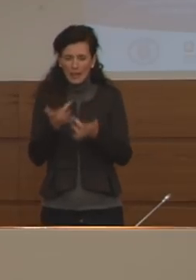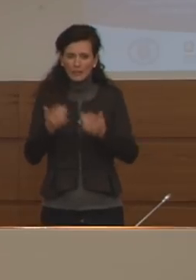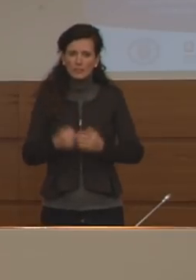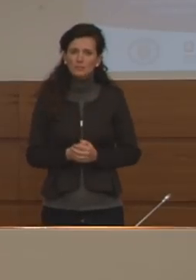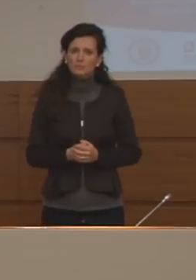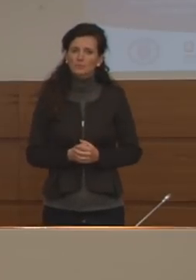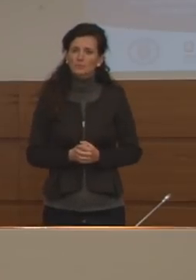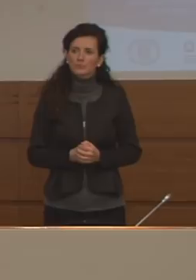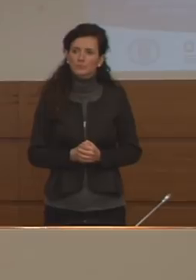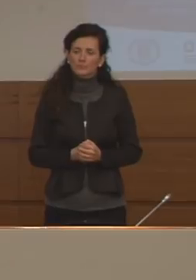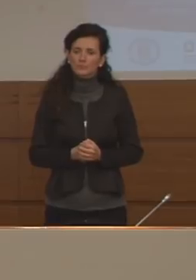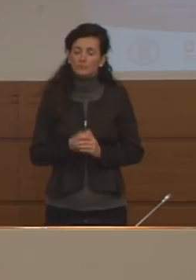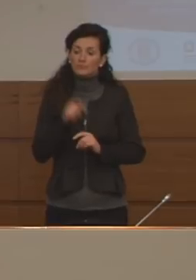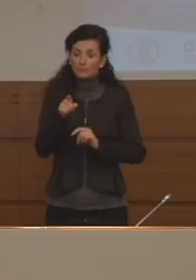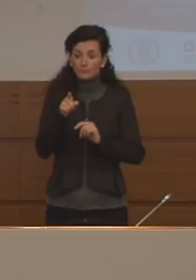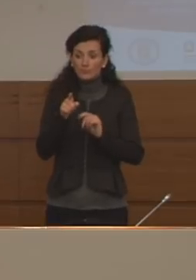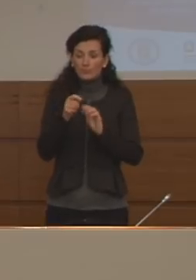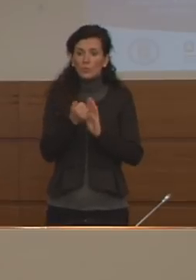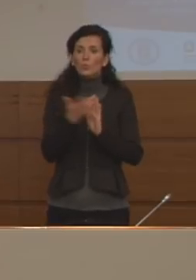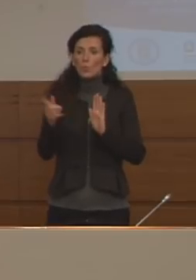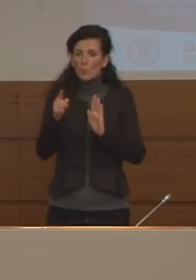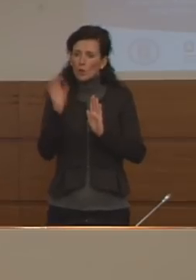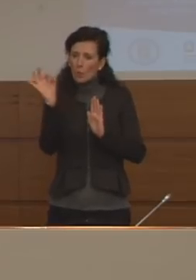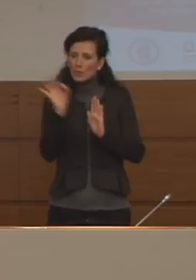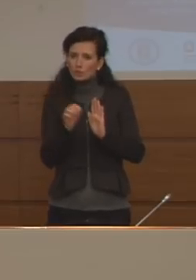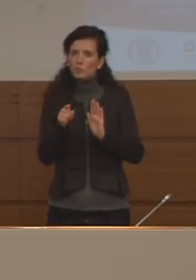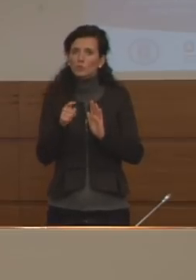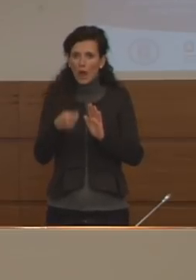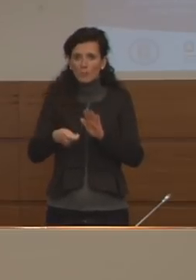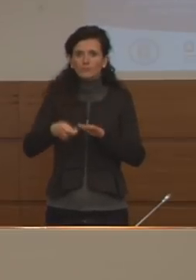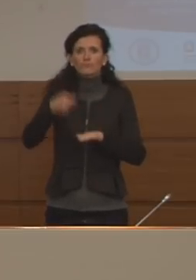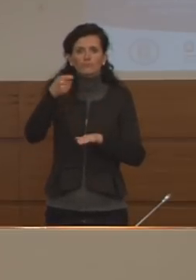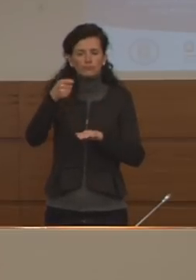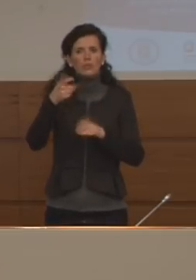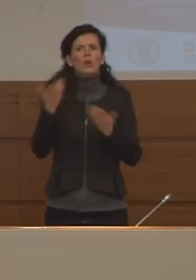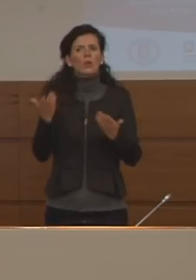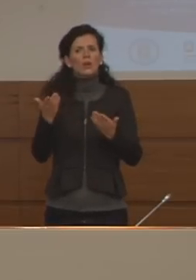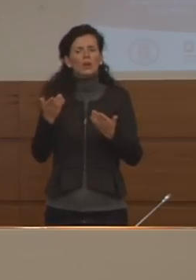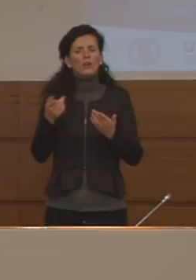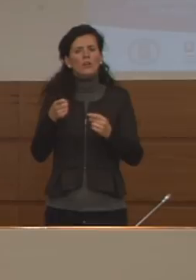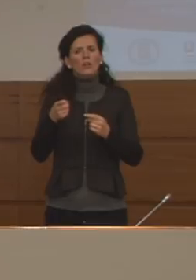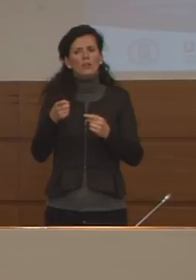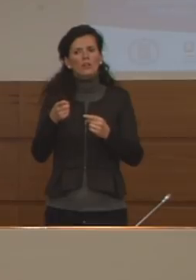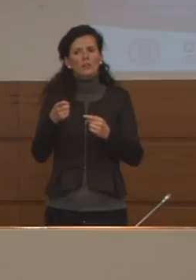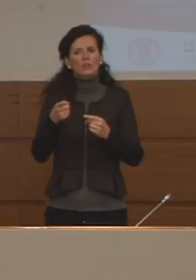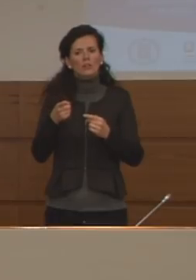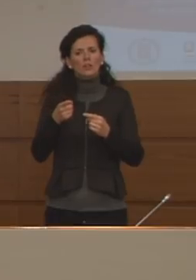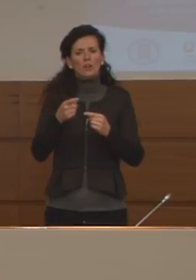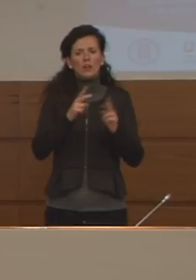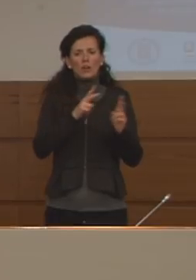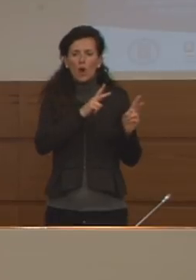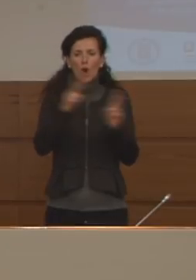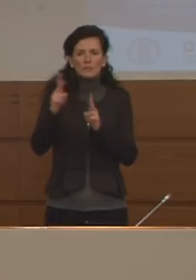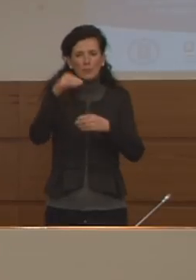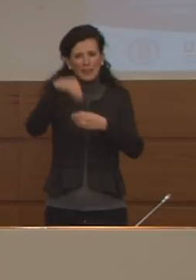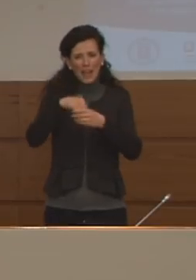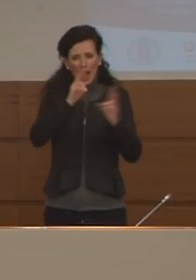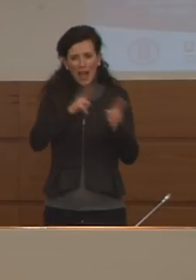è cresciuto anche percentualmente quindi si riducono il numero degli ospedalizzati